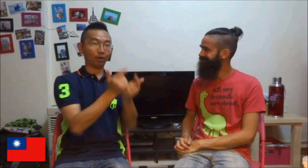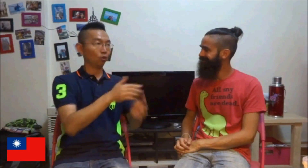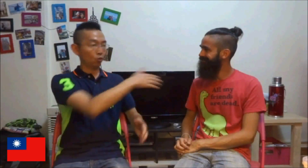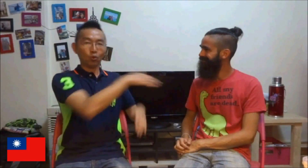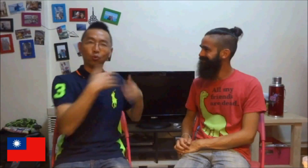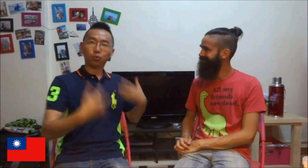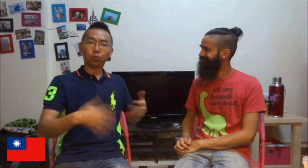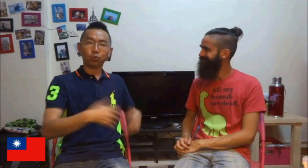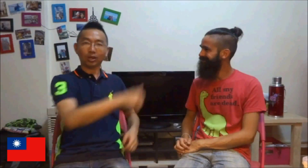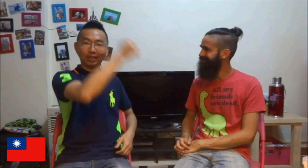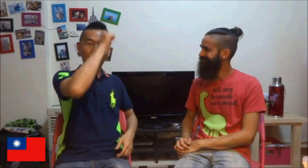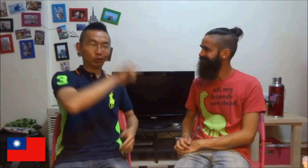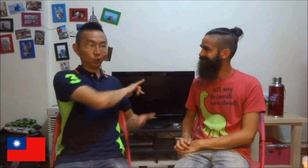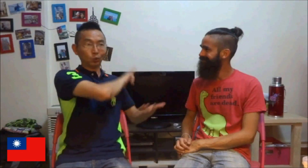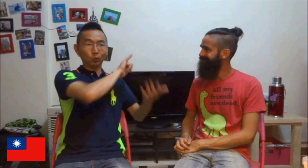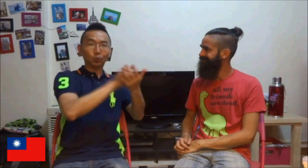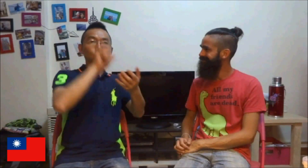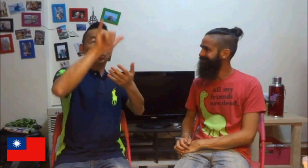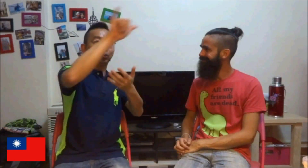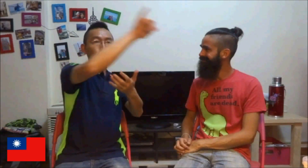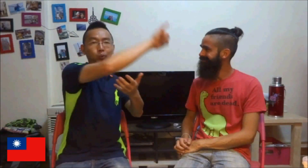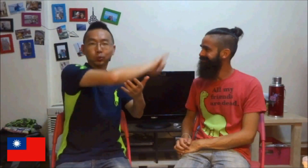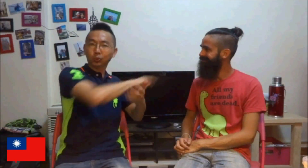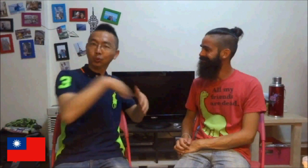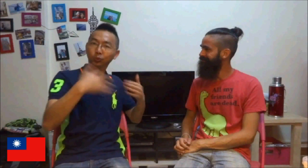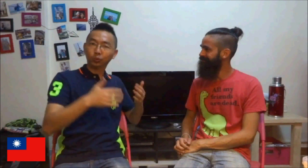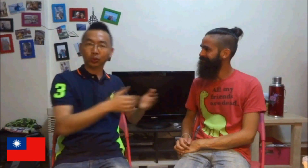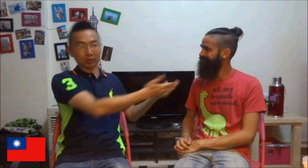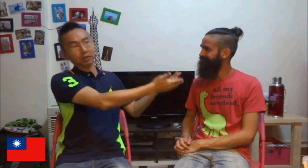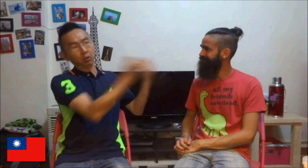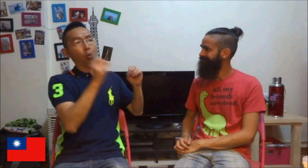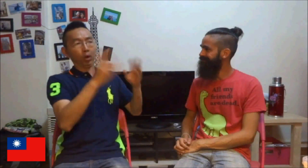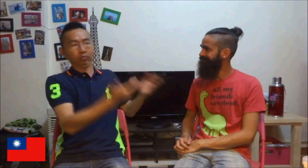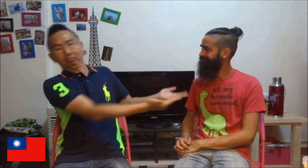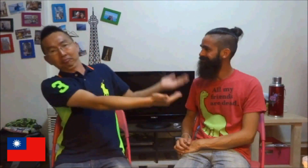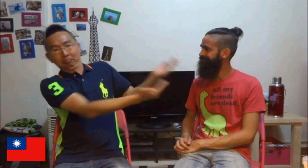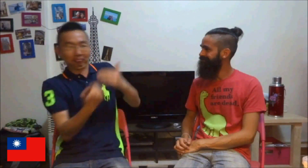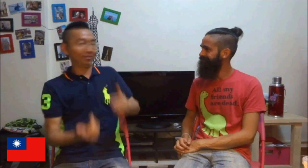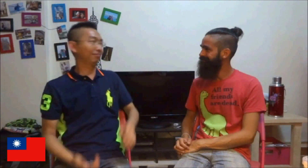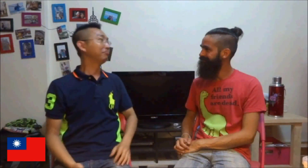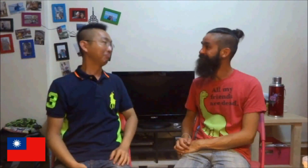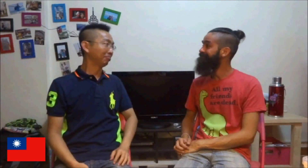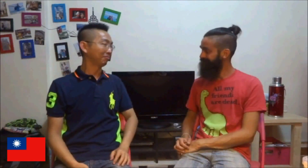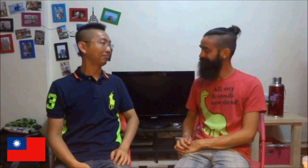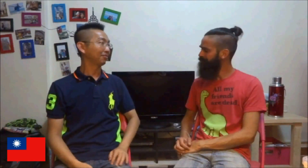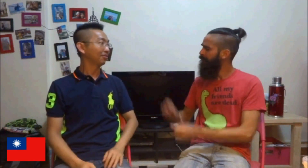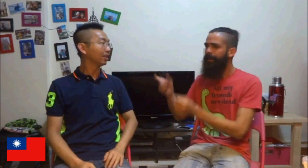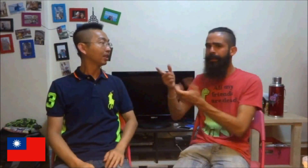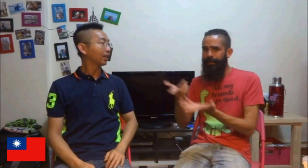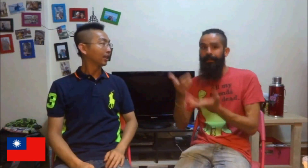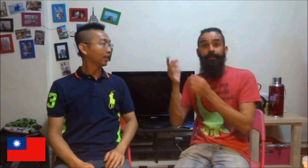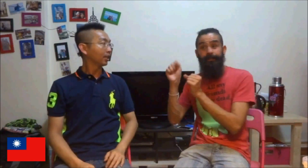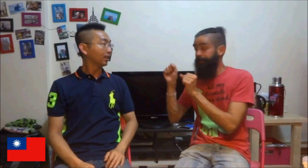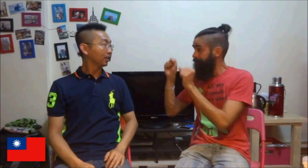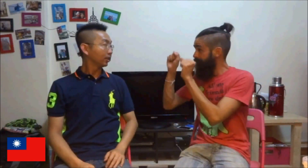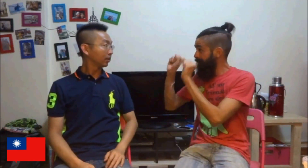Salut, alors bienvenue à Taipei. Alors j'ai accueilli Aurélien pendant son voyage autour du